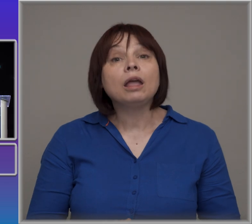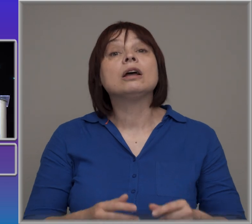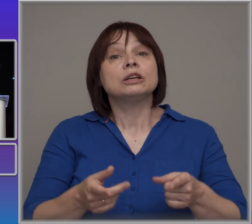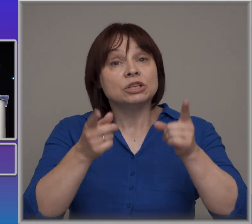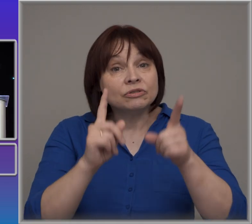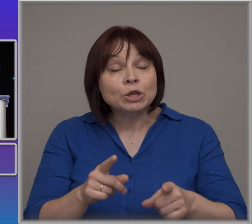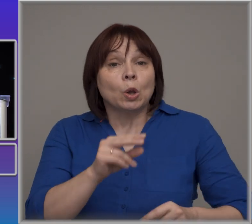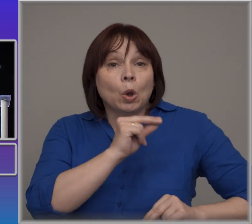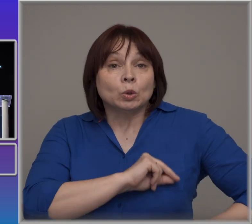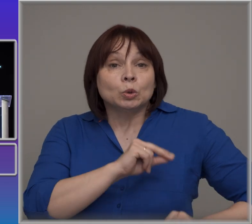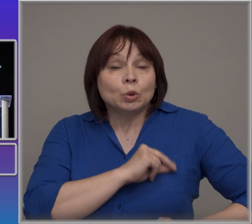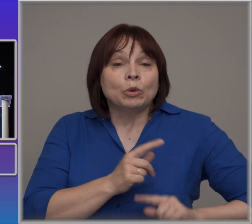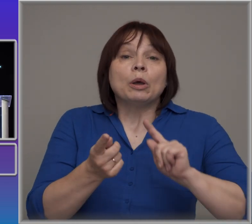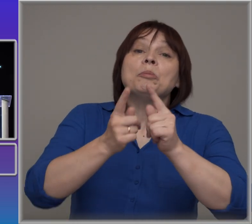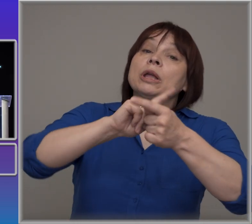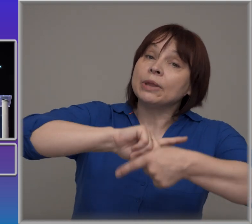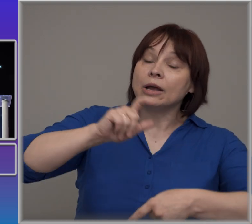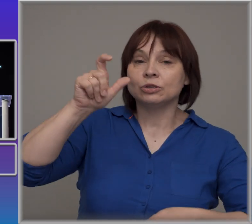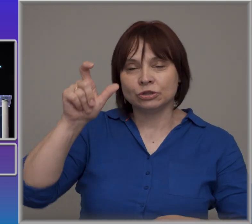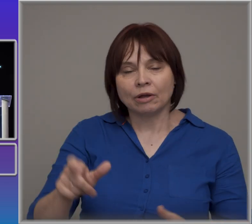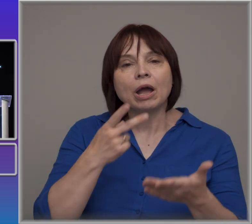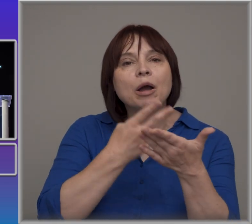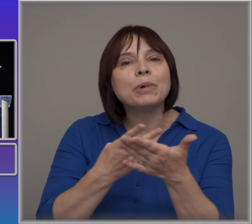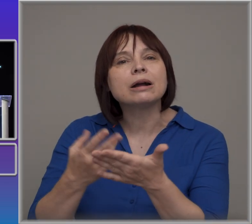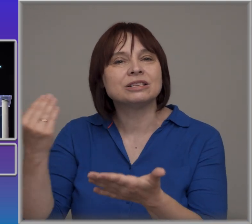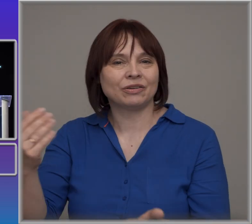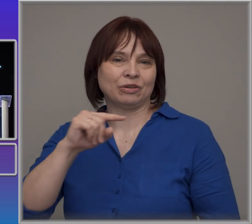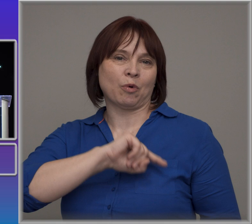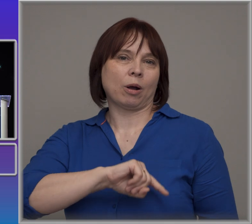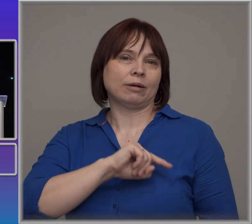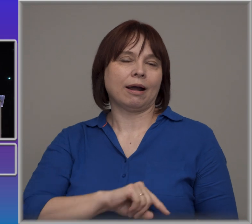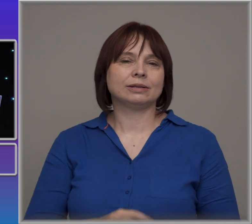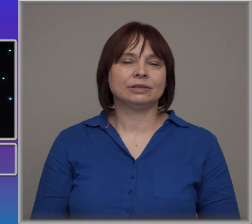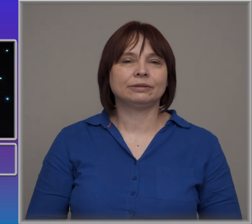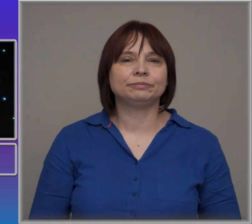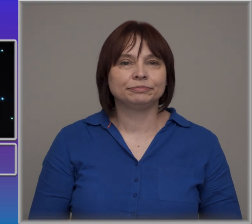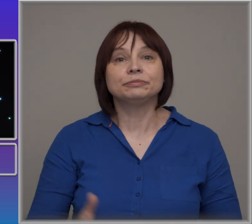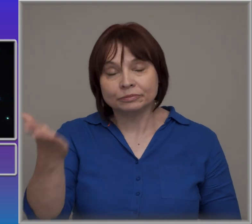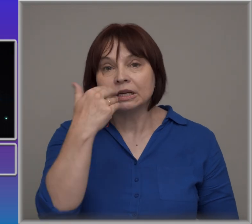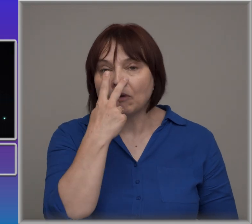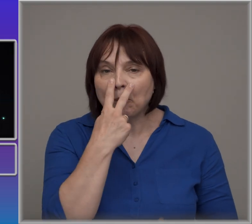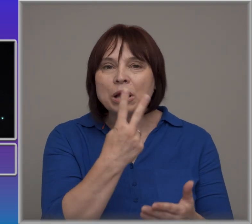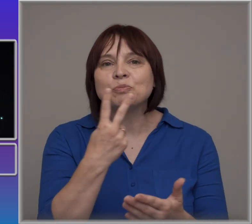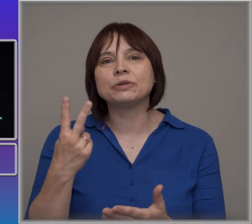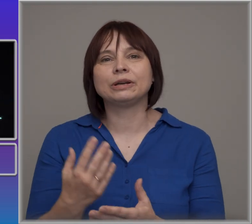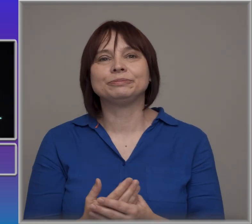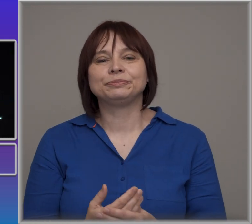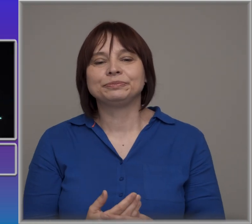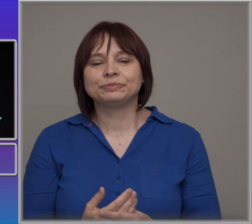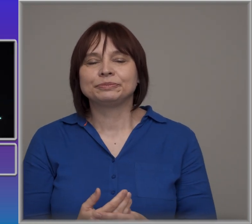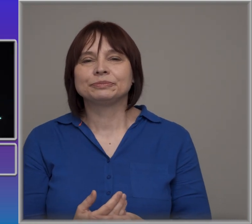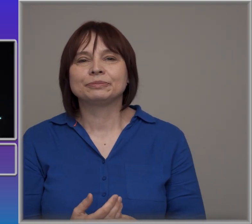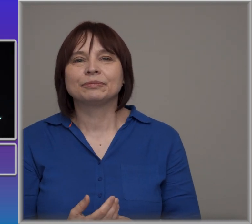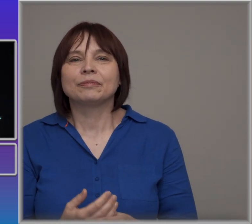богословие. Но коммунисты сказали так: Бога мы отвергаем, поэтому говорим, что труд сделал из